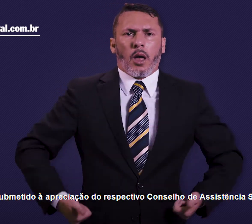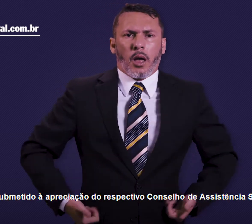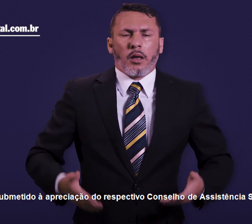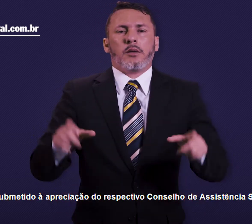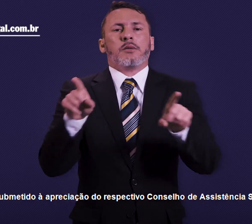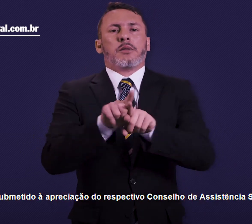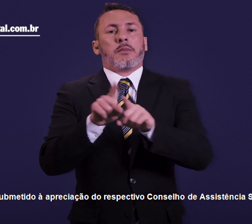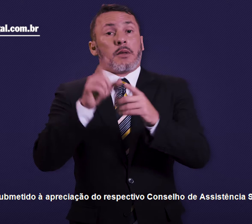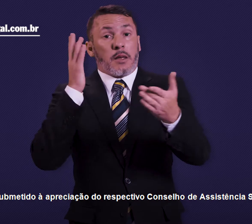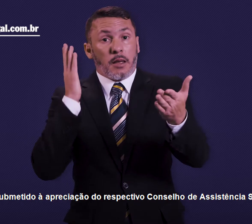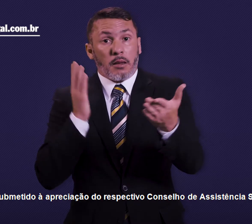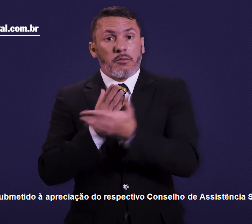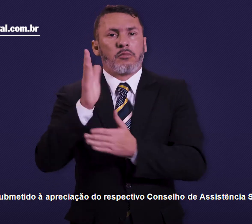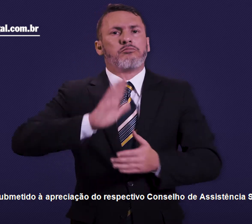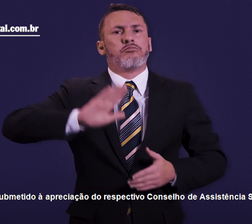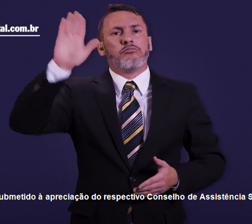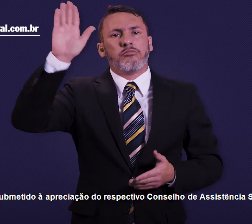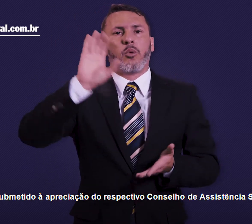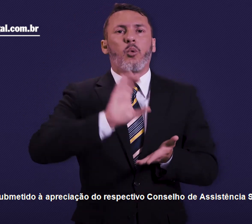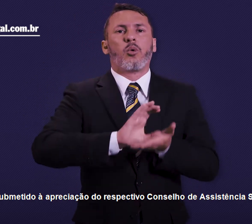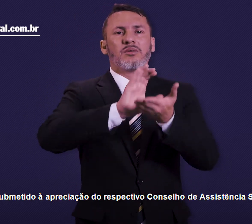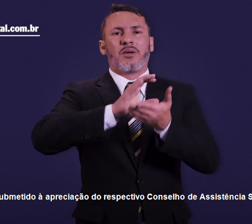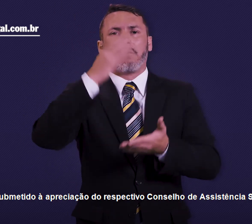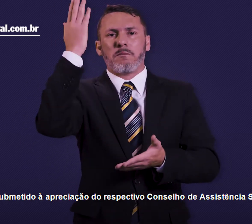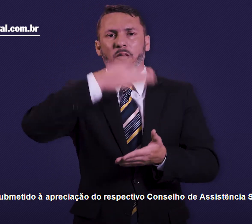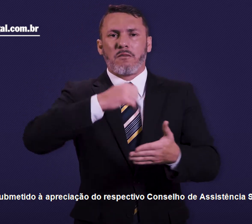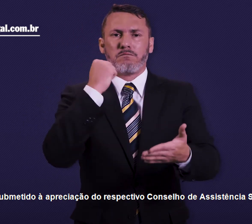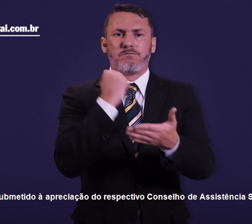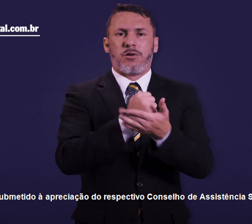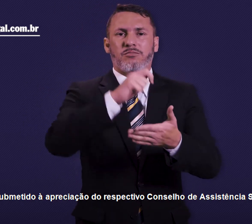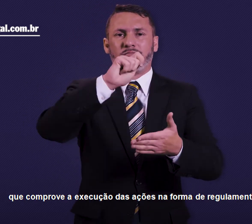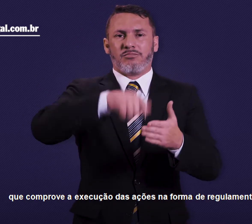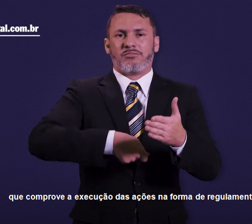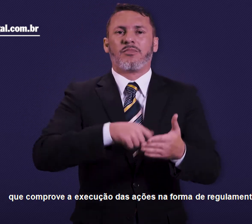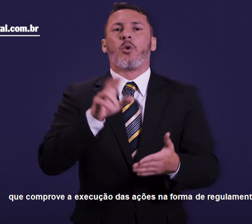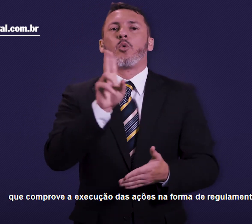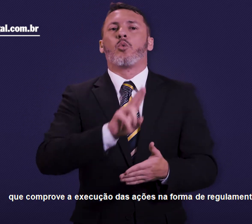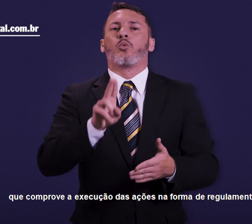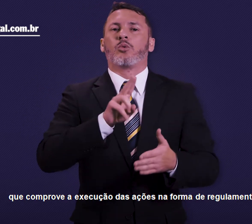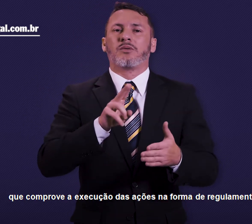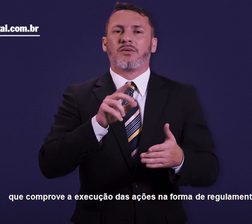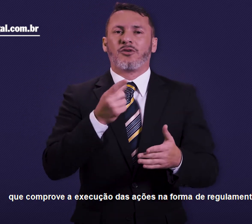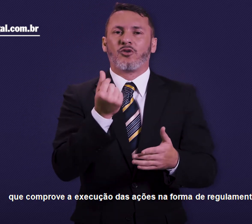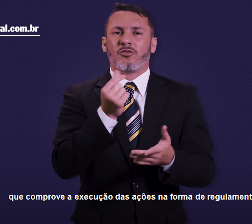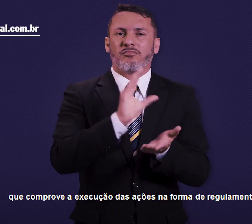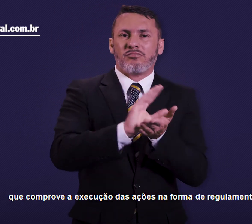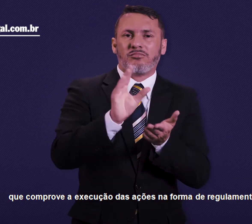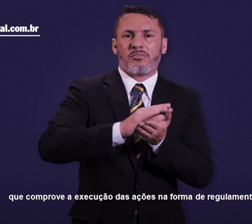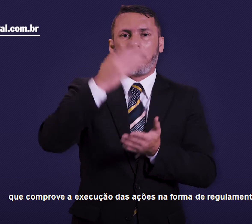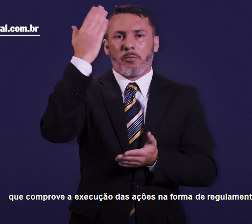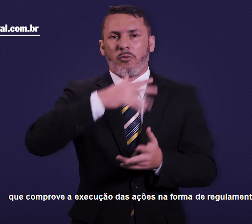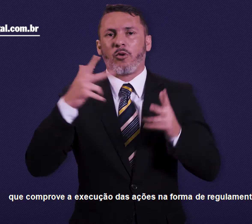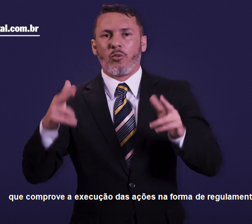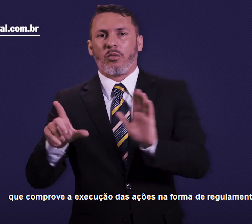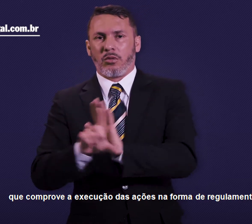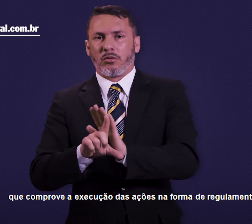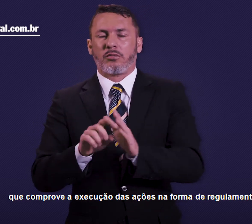à apreciação do respectivo Conselho de Assistência Social, que comprove a execução das ações na forma de